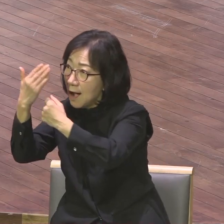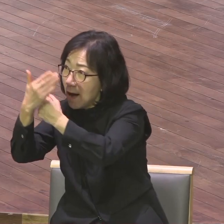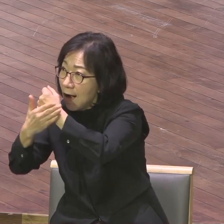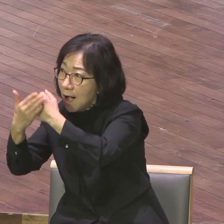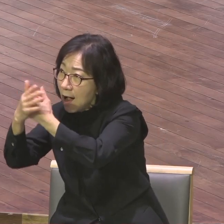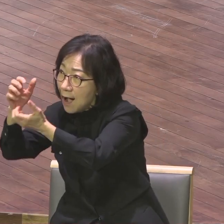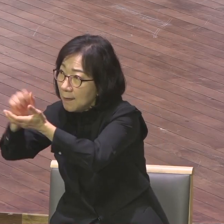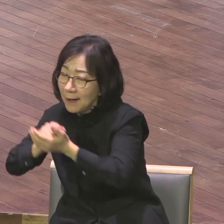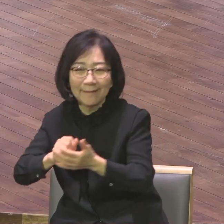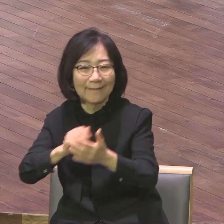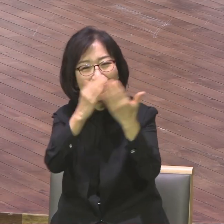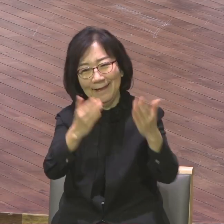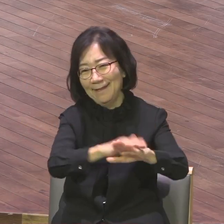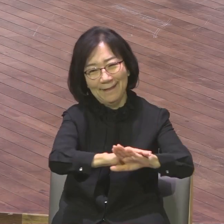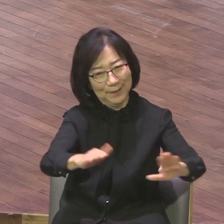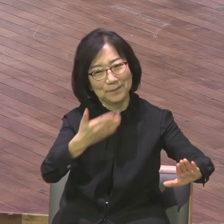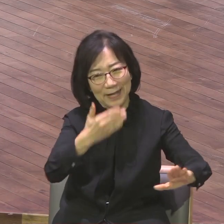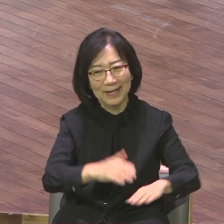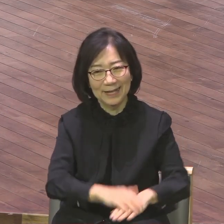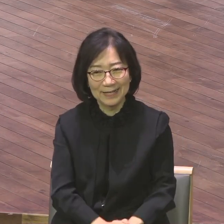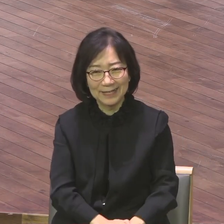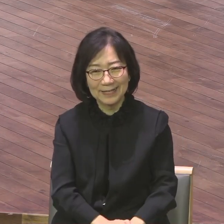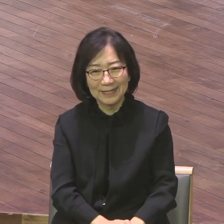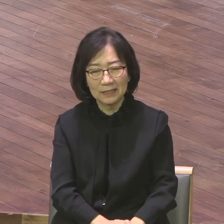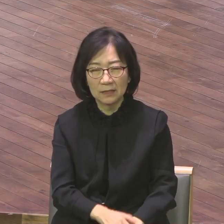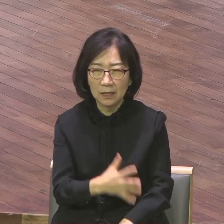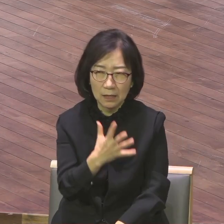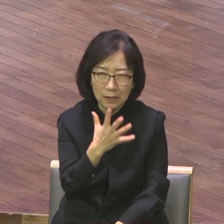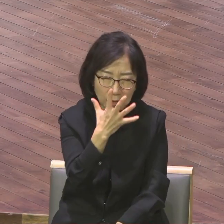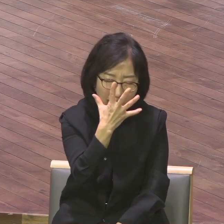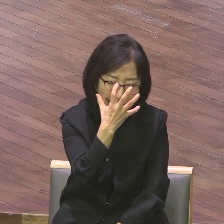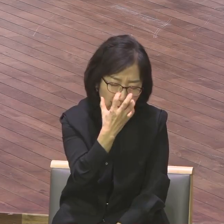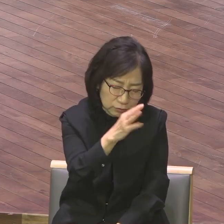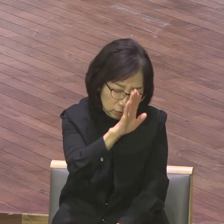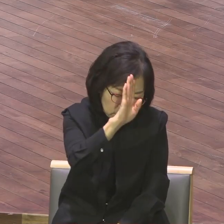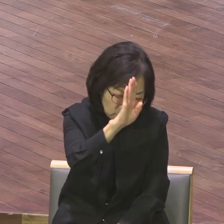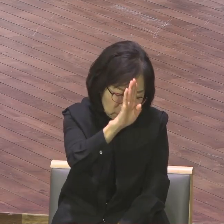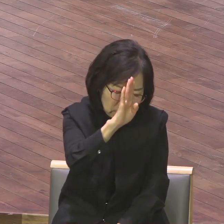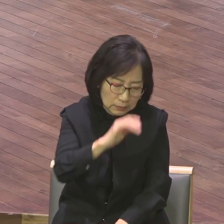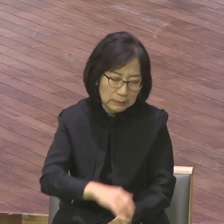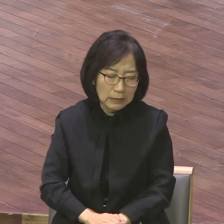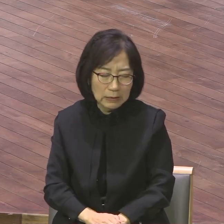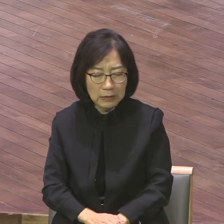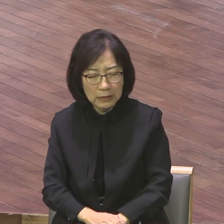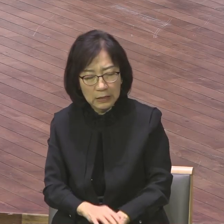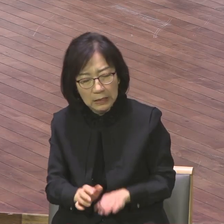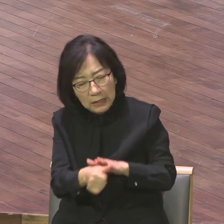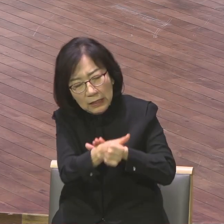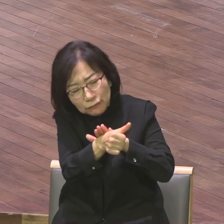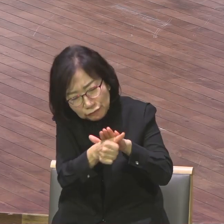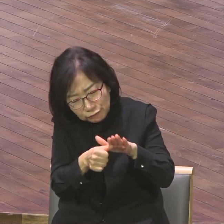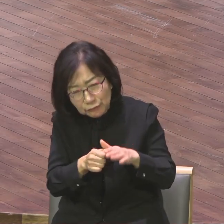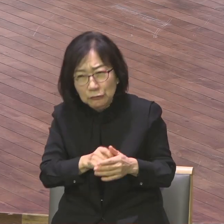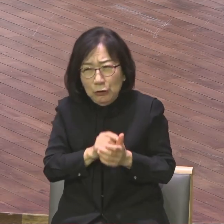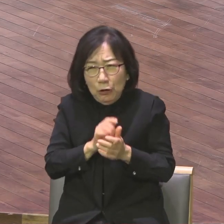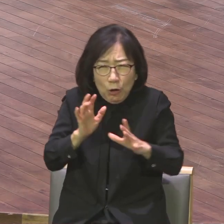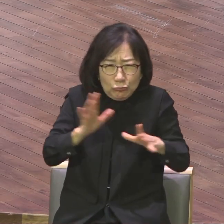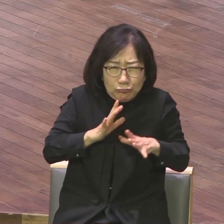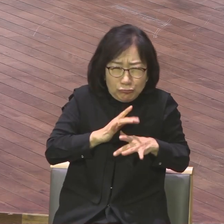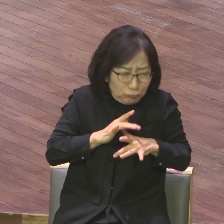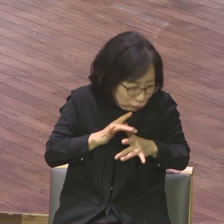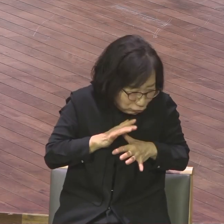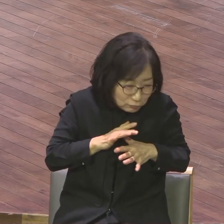옵니까? 무슨 열등의식이 잡혀가지고 집 방문을 못 나옵니까? 무슨 공황 쪽으로 사람이